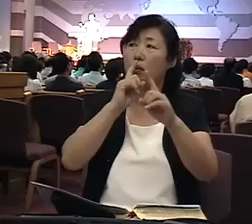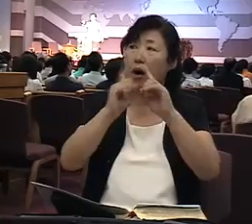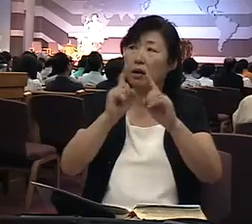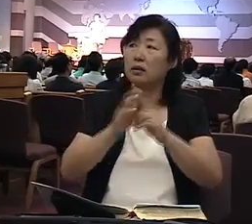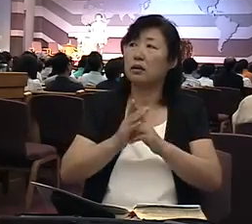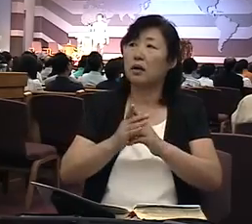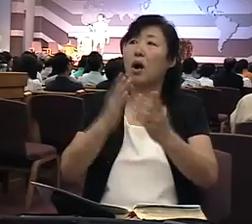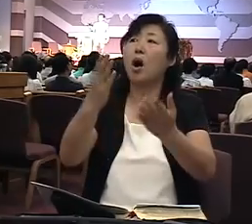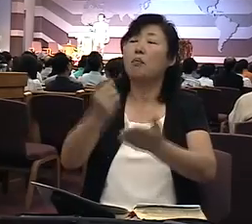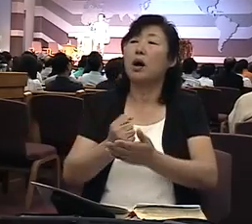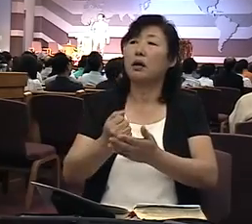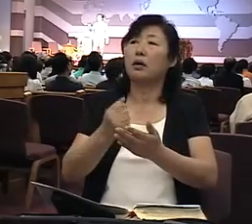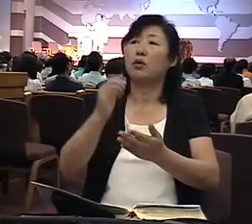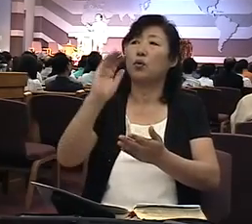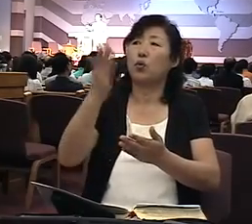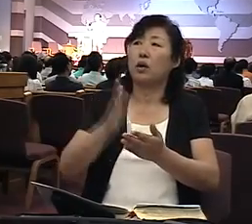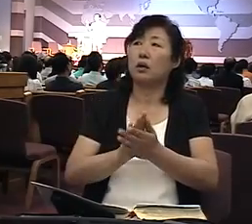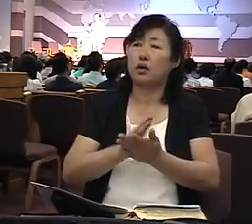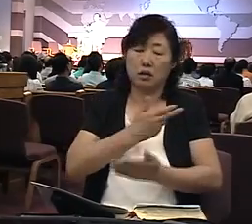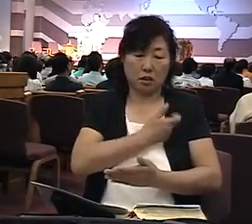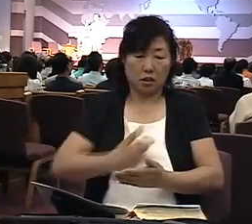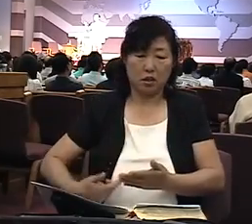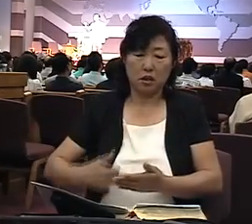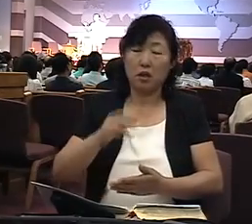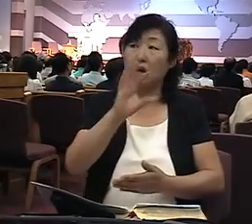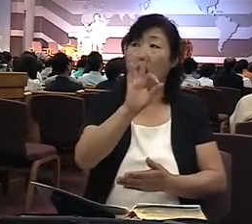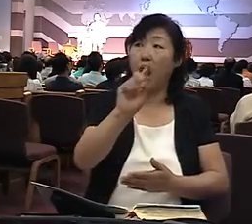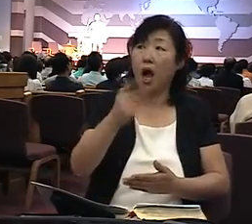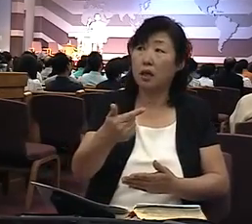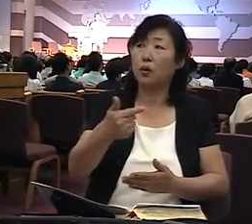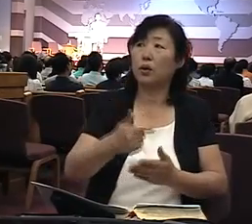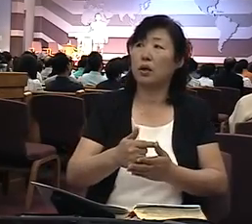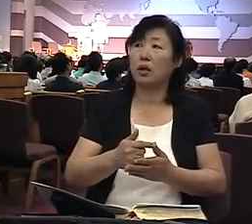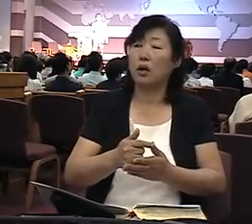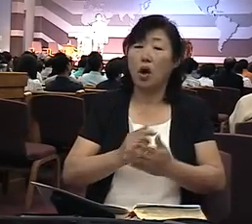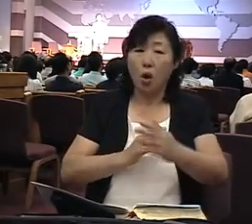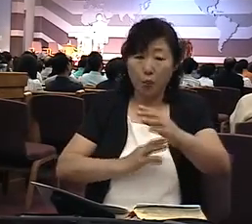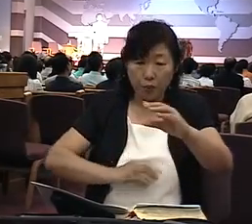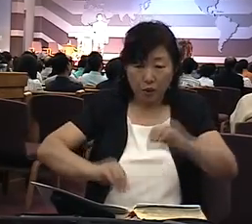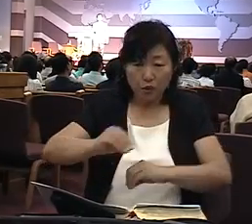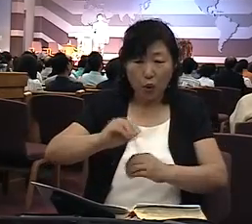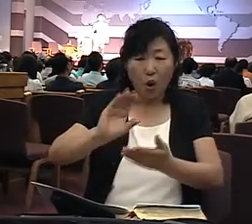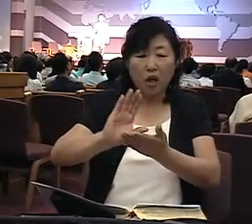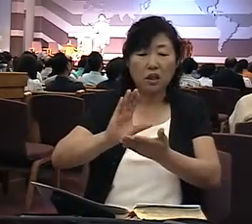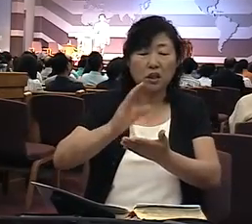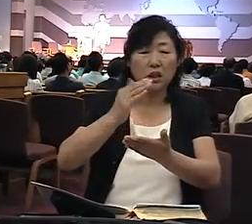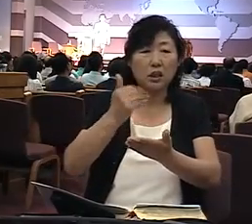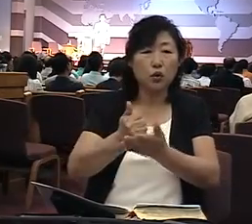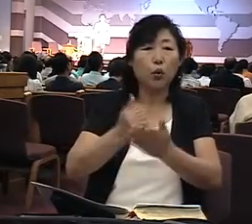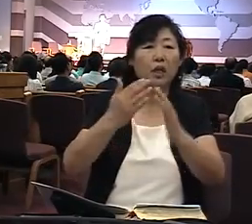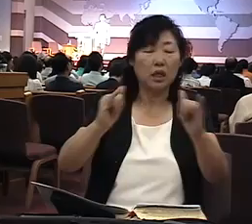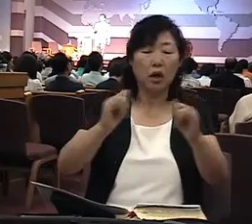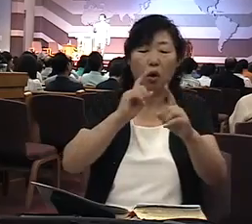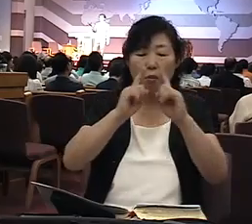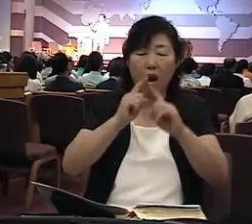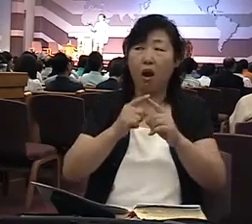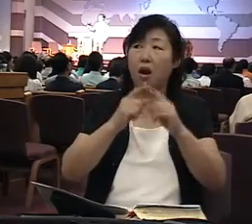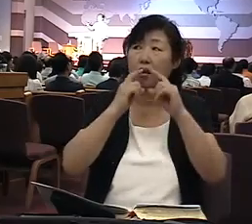제자였죠. 제자들이 안디옥에서 비로소 그리스도인이라 일컬음을 받았다. 이게 무슨 말이냐면요, 안디옥에